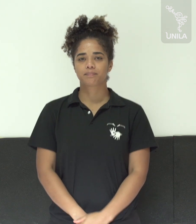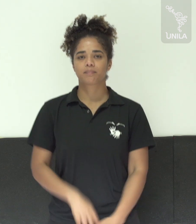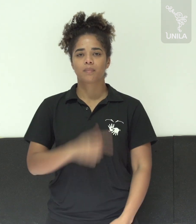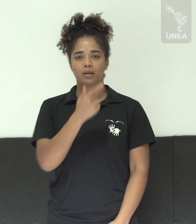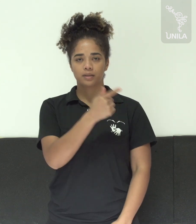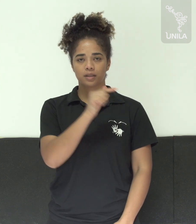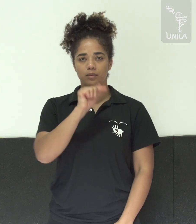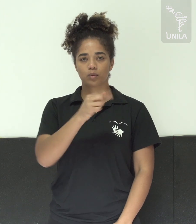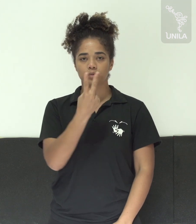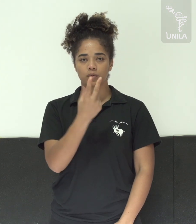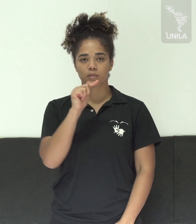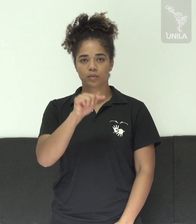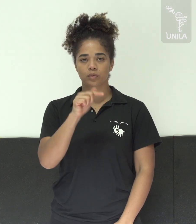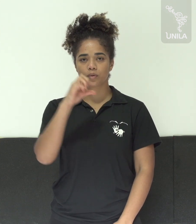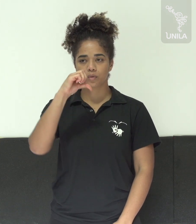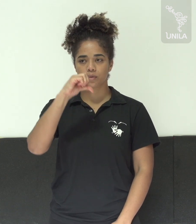7.2.9